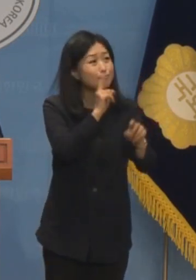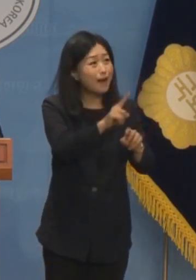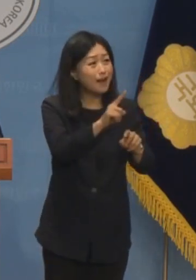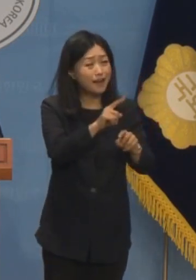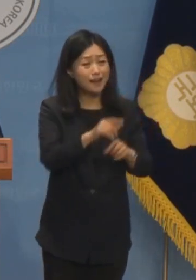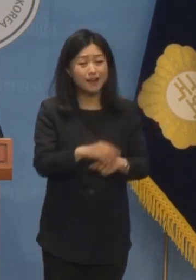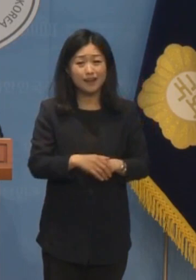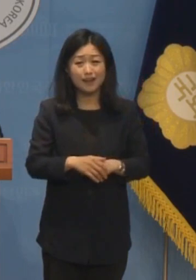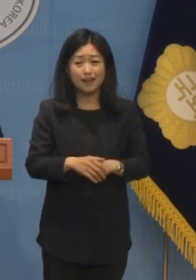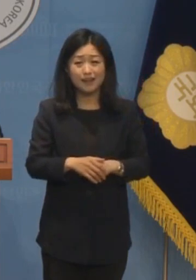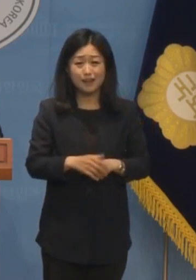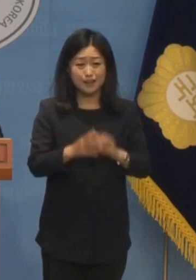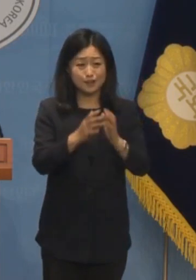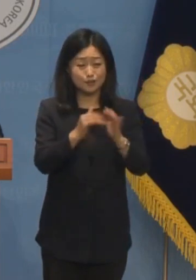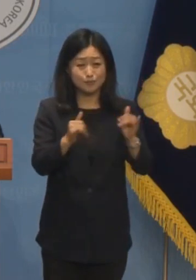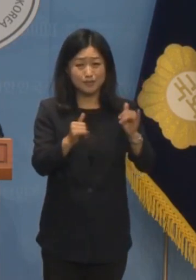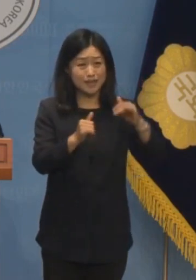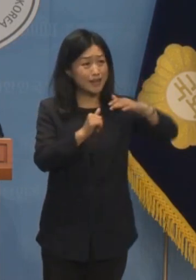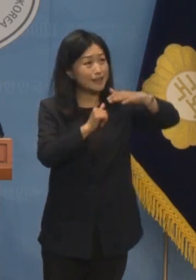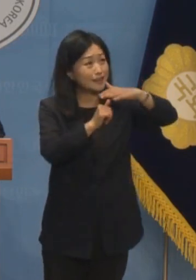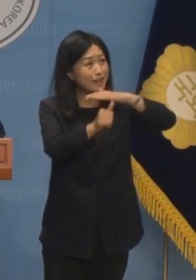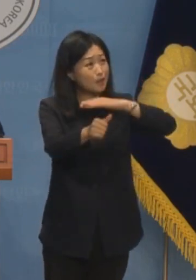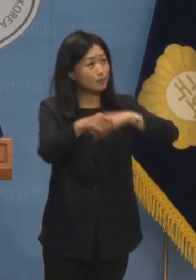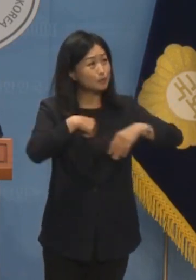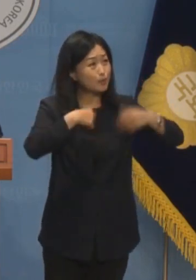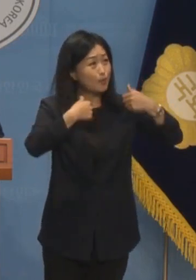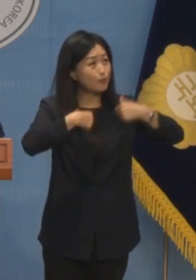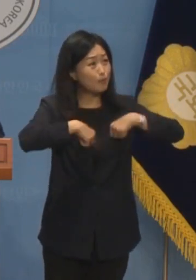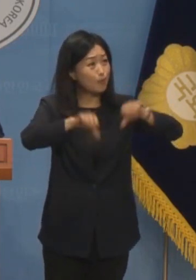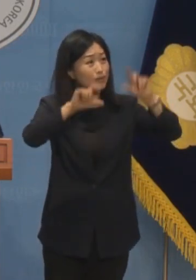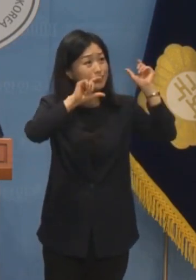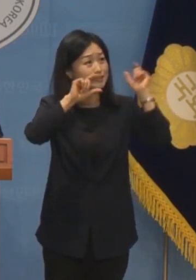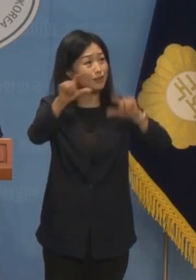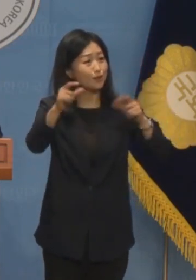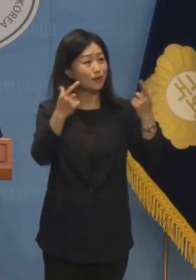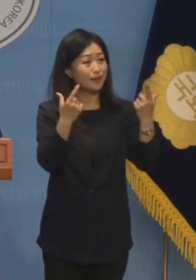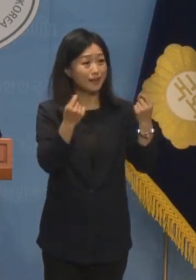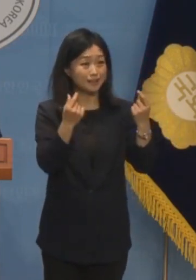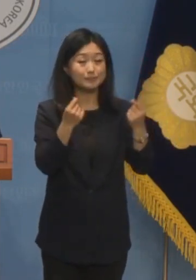국민의 대표임을 스스로 포기하겠다는 선언이란 말입니까?